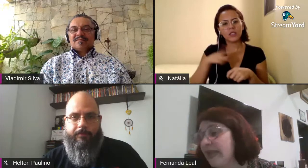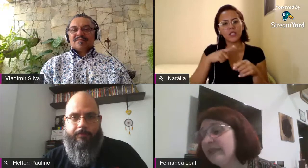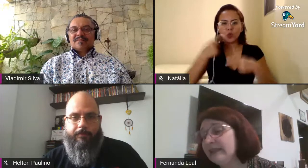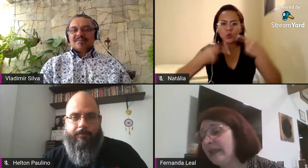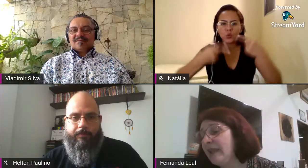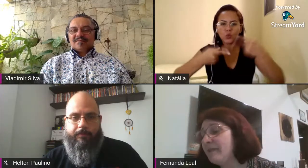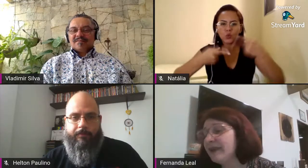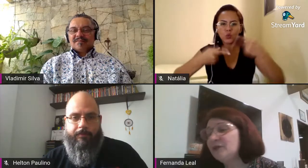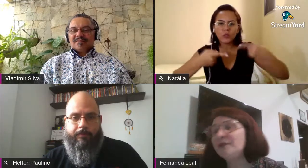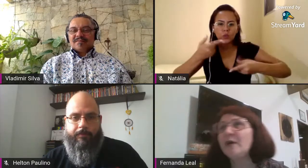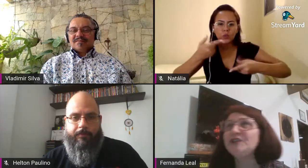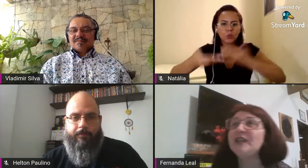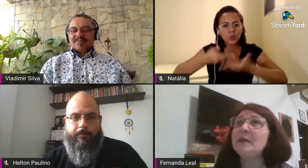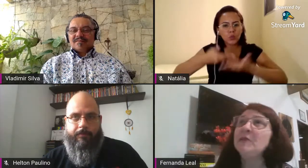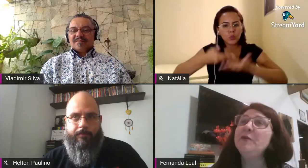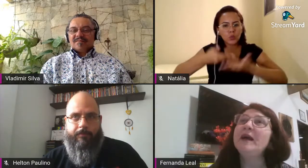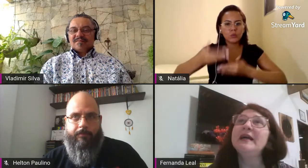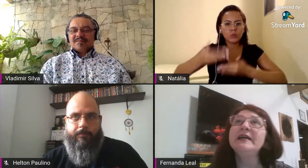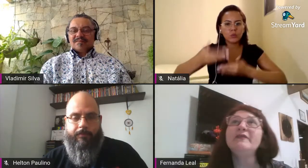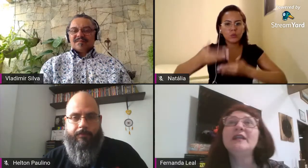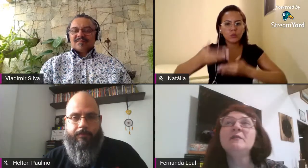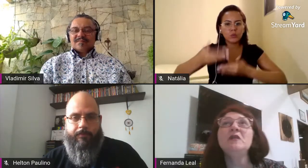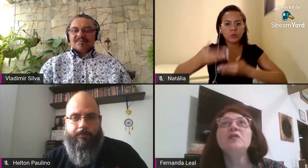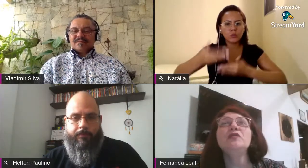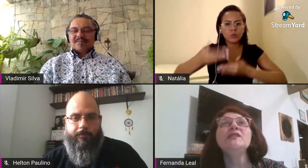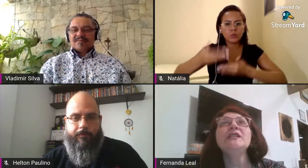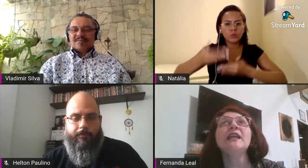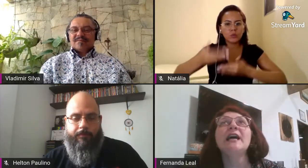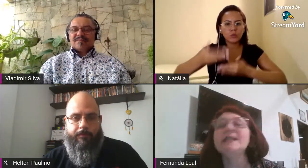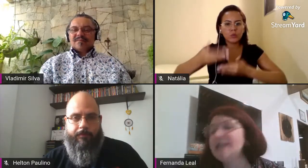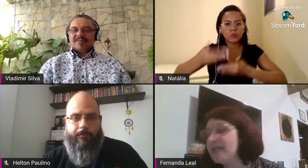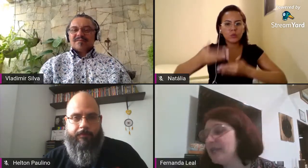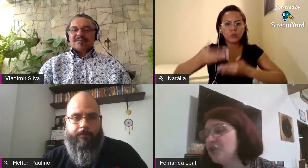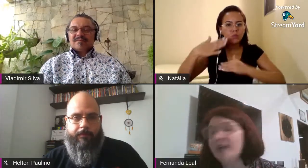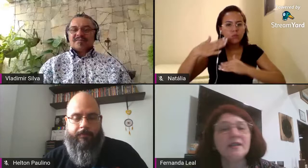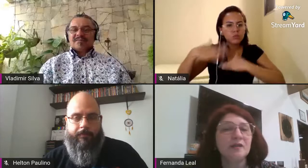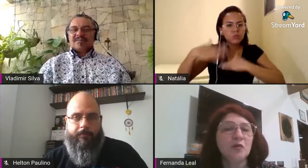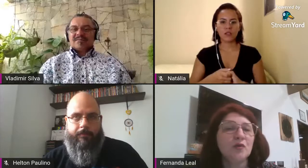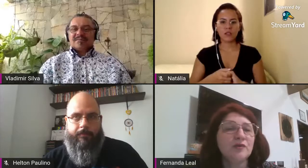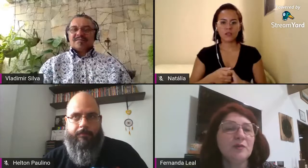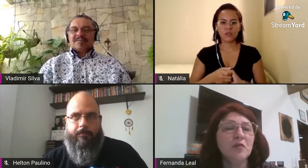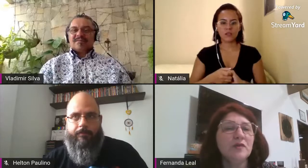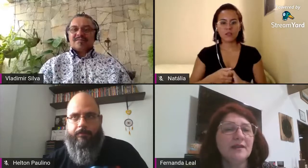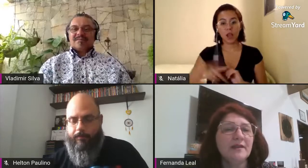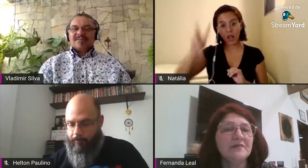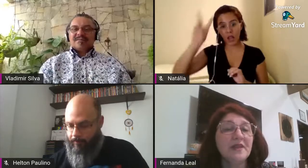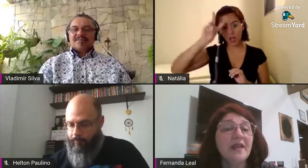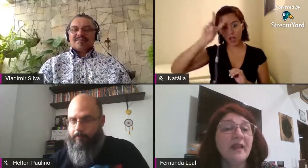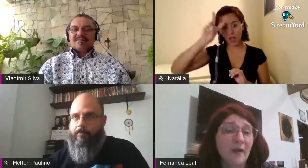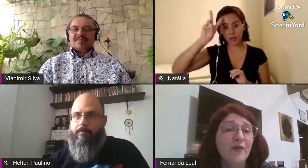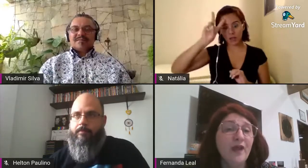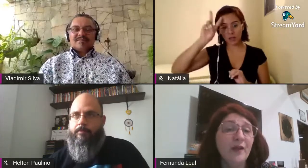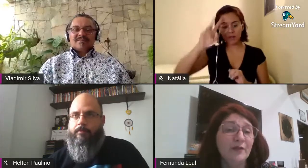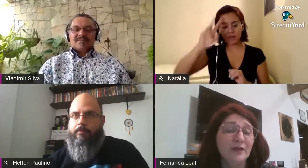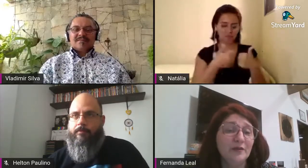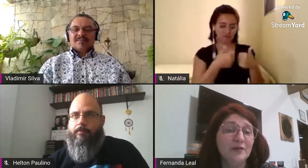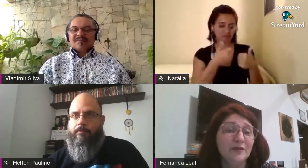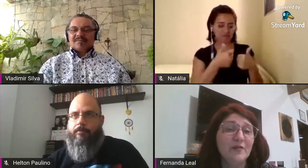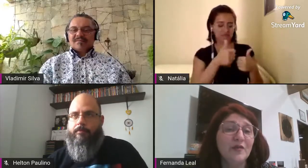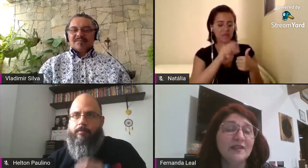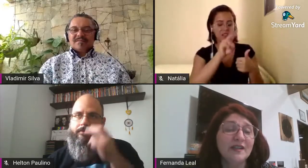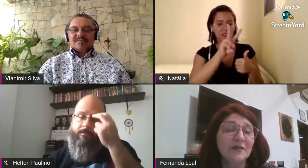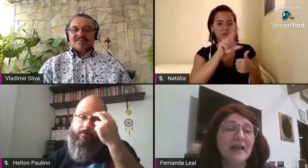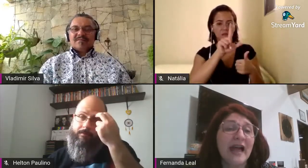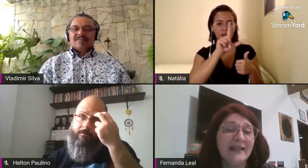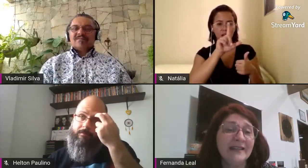E aí, lembrando, né, eu achei também muito bacana, Vladimir, quando você traz essa gênese do curso de música. Eu fui aluna do curso